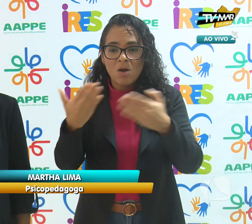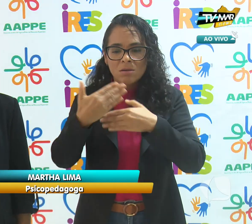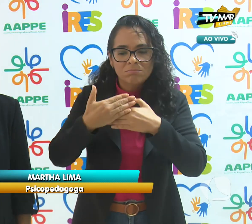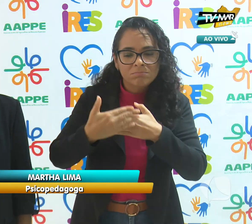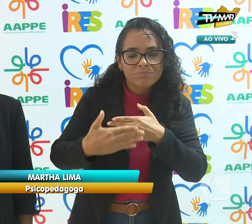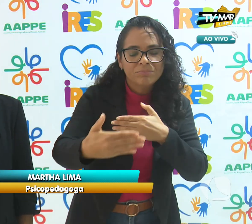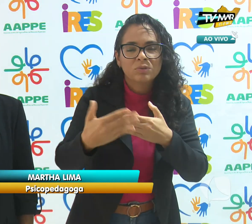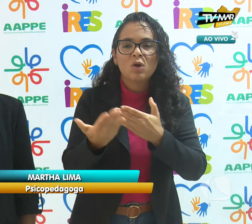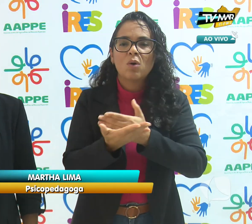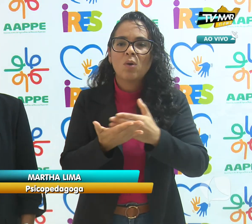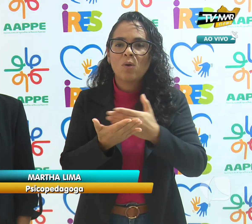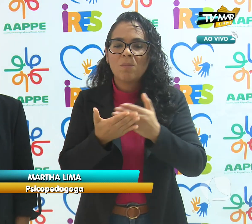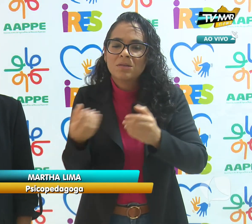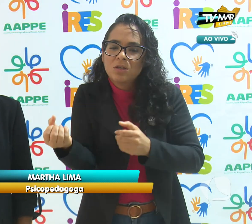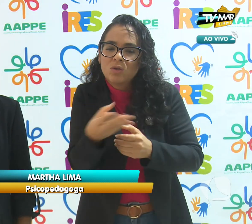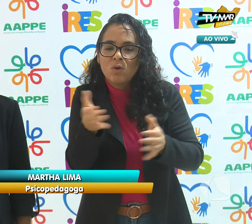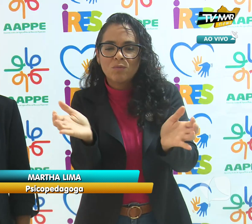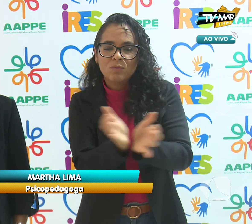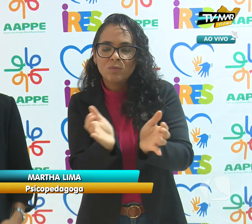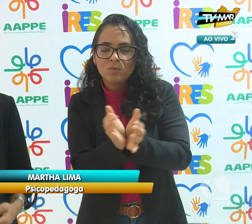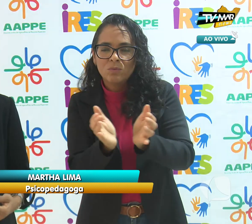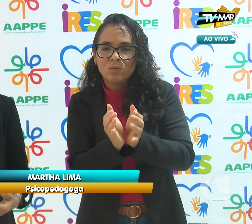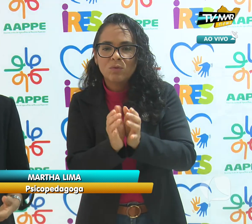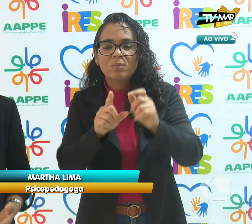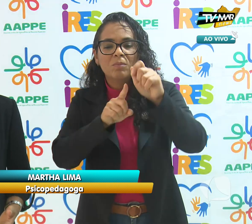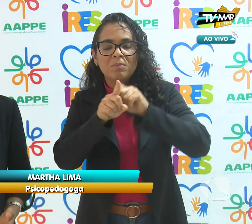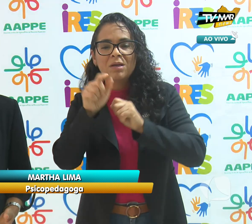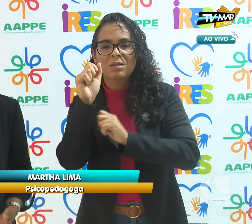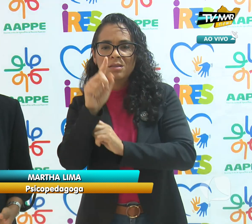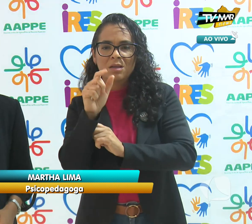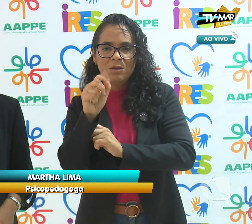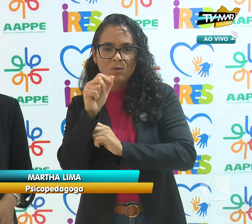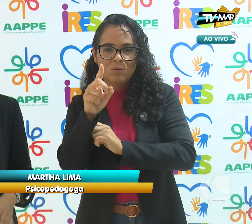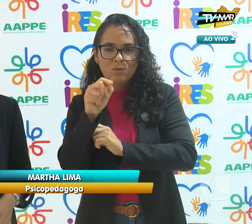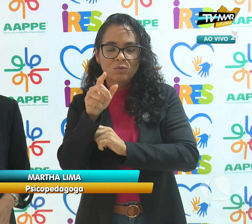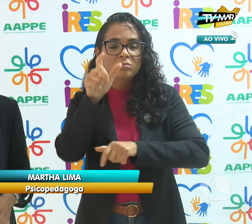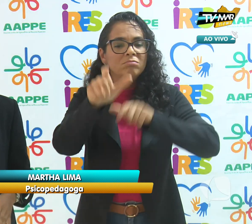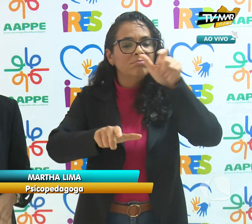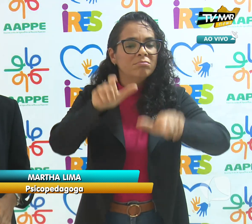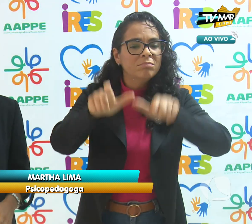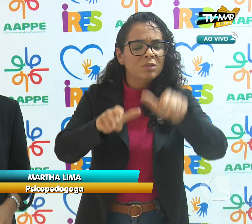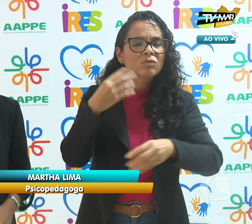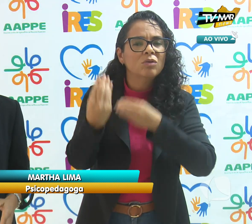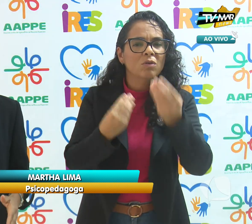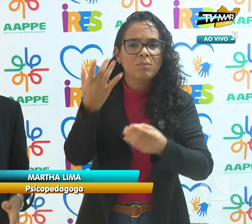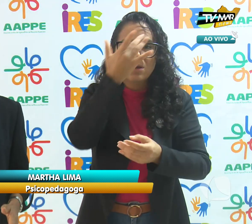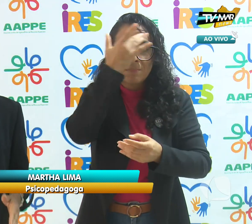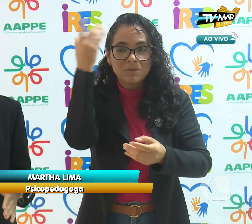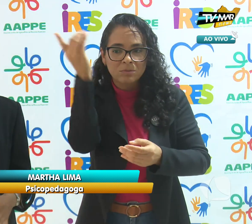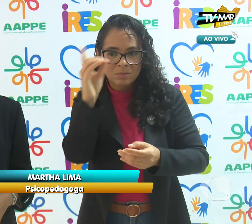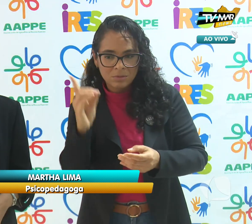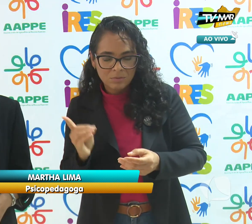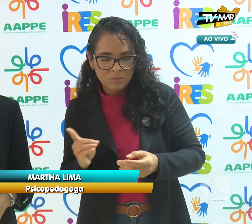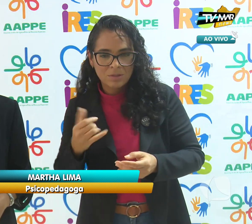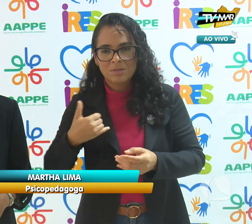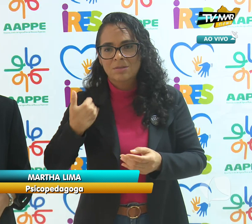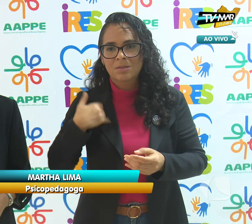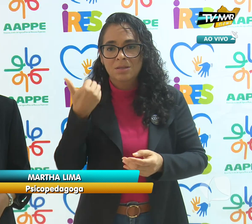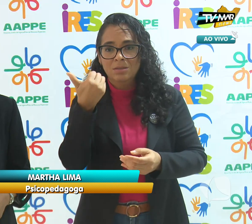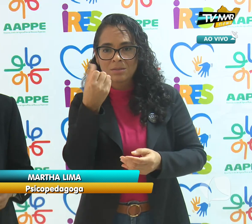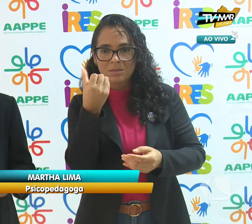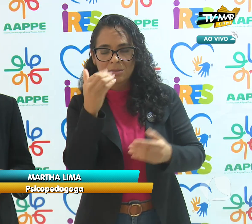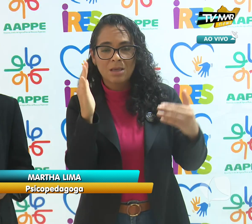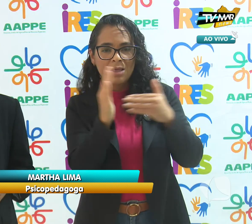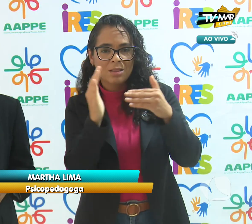ciclo em agosto, na segunda semana de agosto. O nosso público-alvo é a partir de 16 anos, 16 a 64